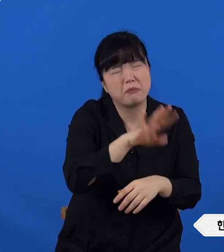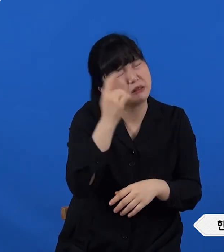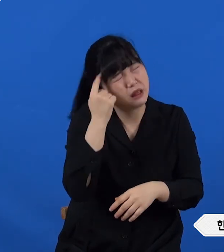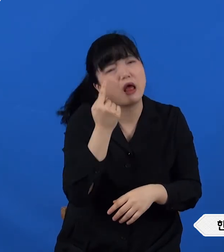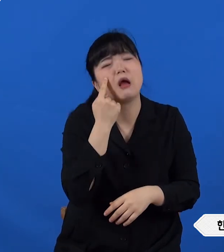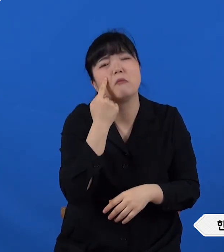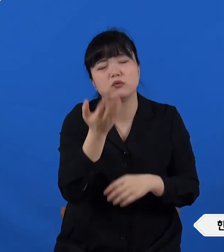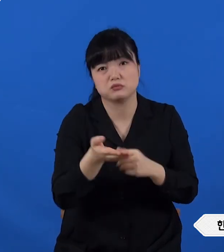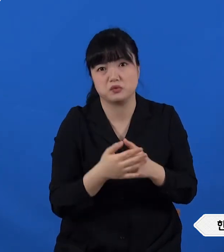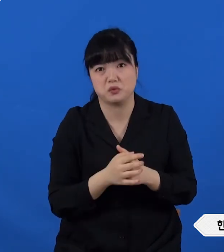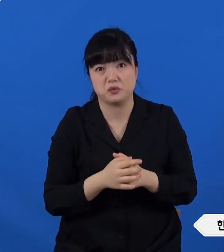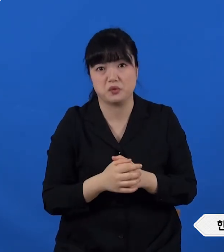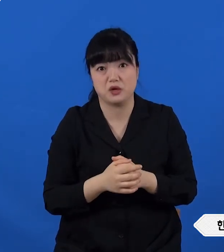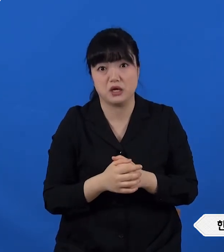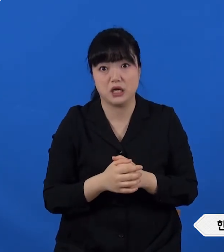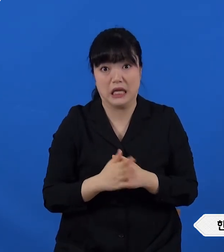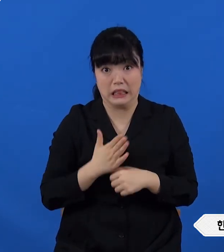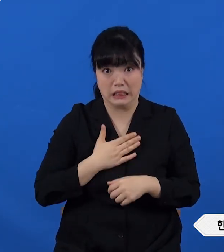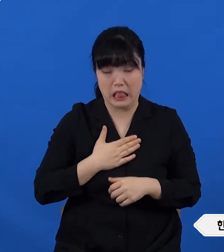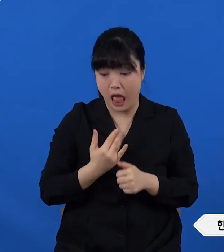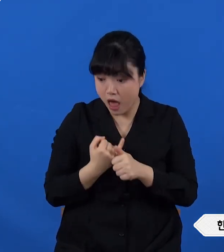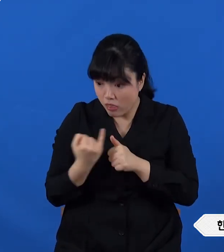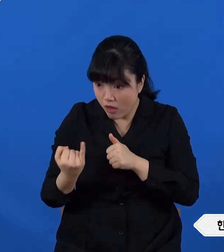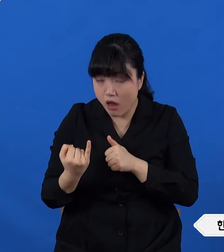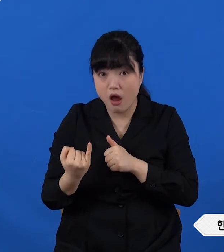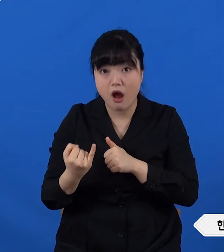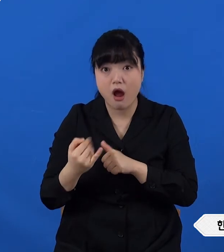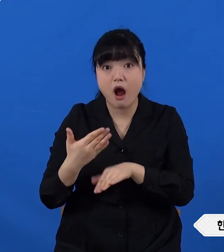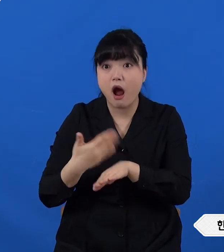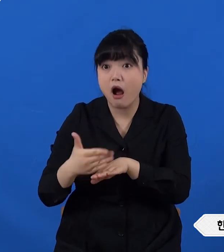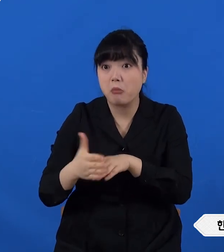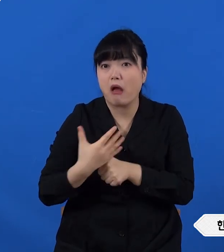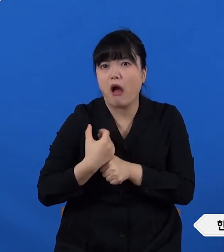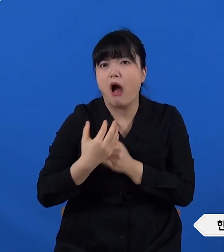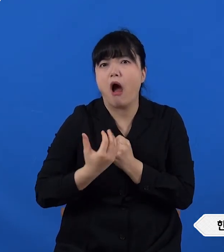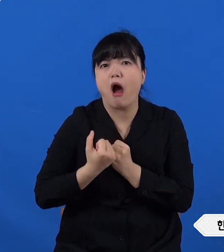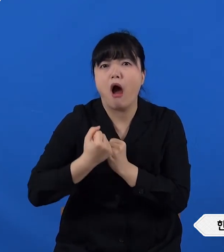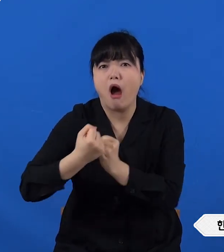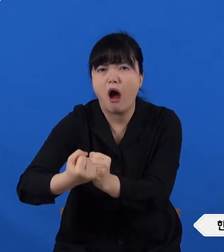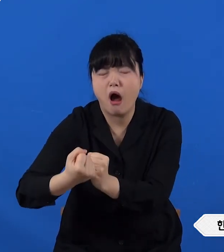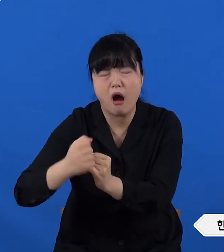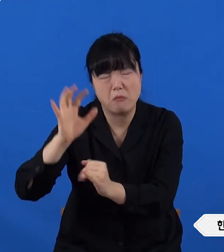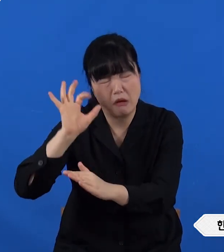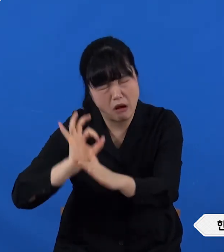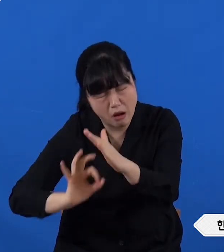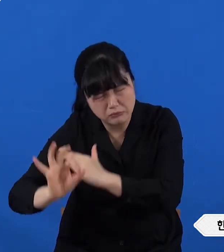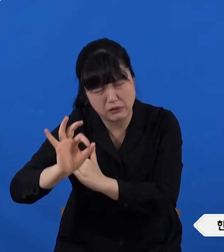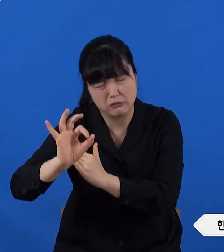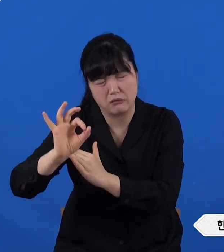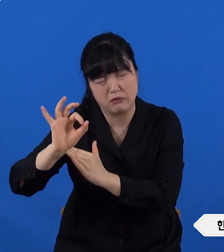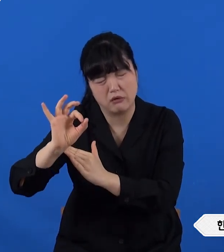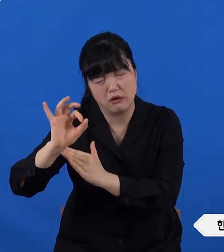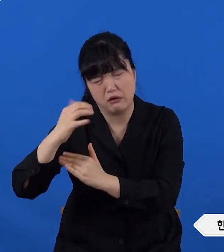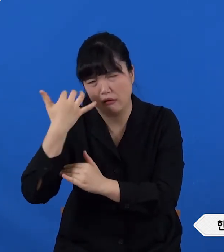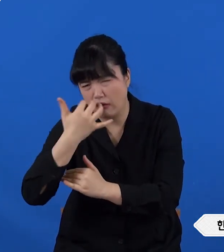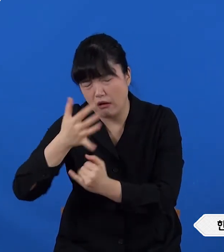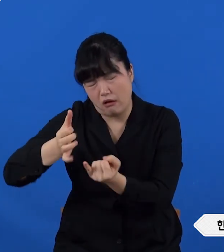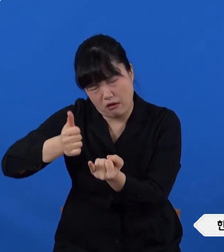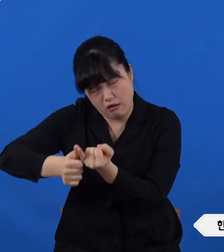해보십시오. 자기 아내가 깡패들에게 끌려가서 밤새도록 그 몹쓸 짓을 당하고